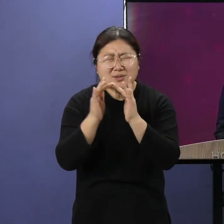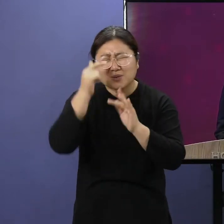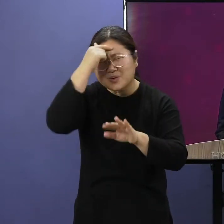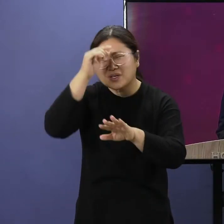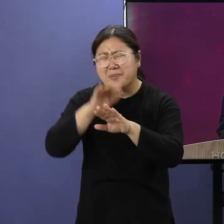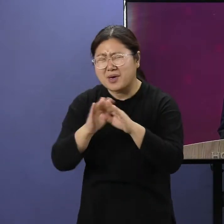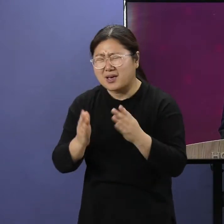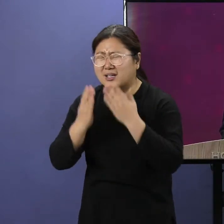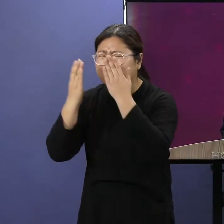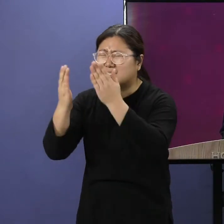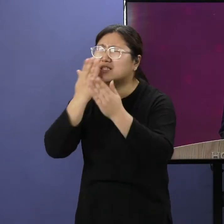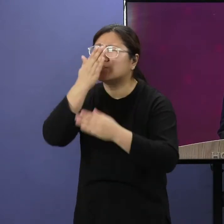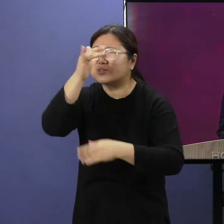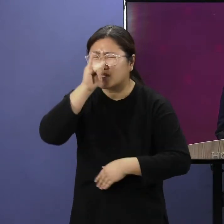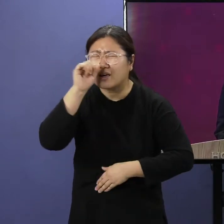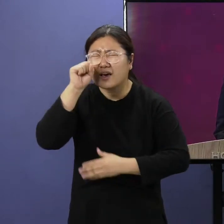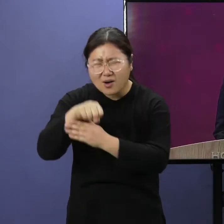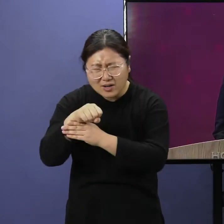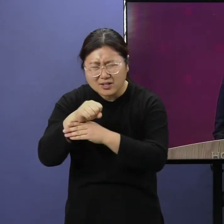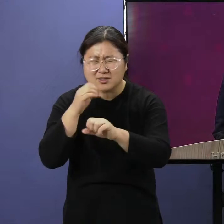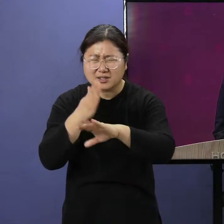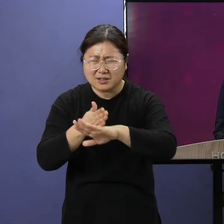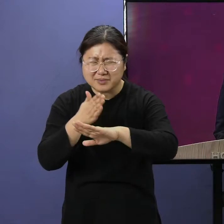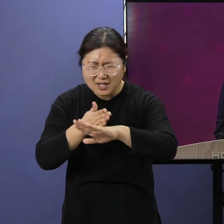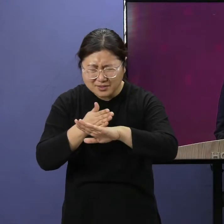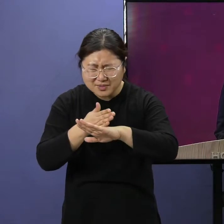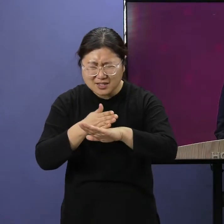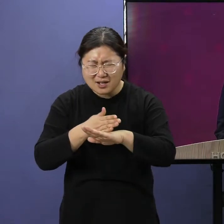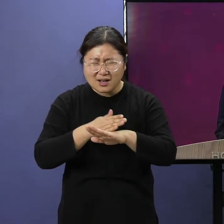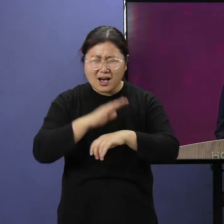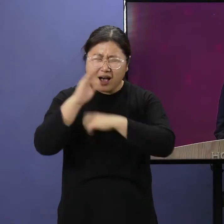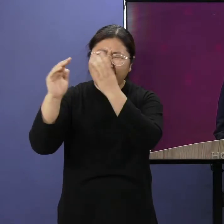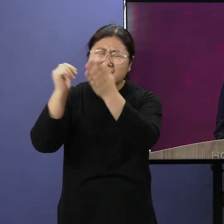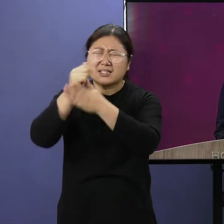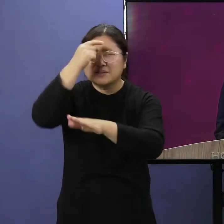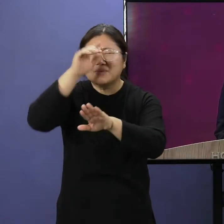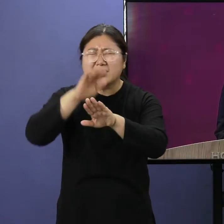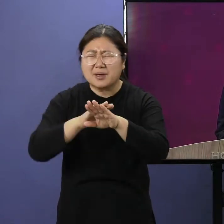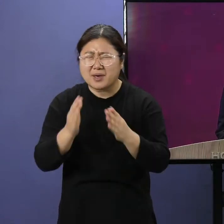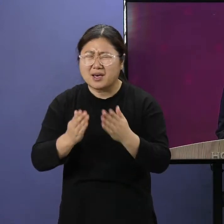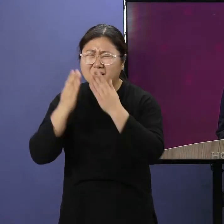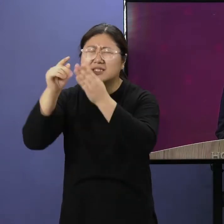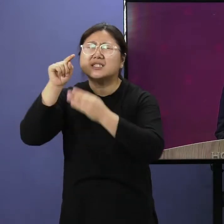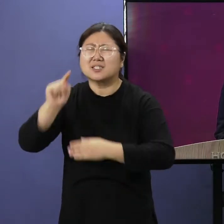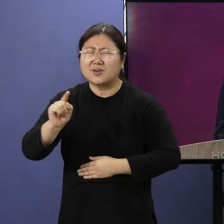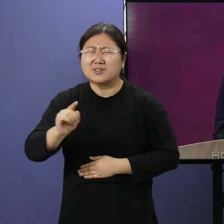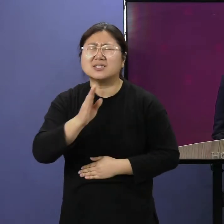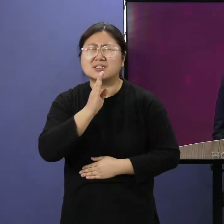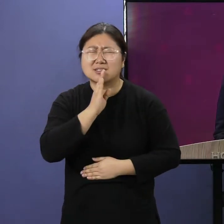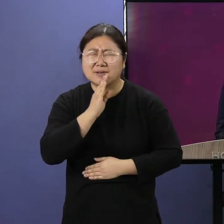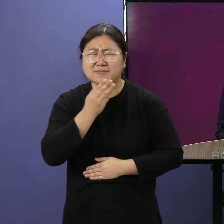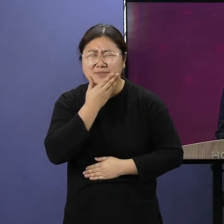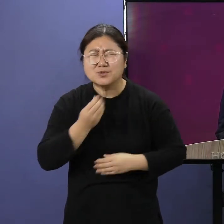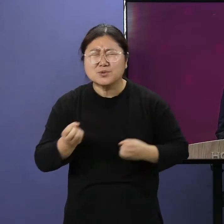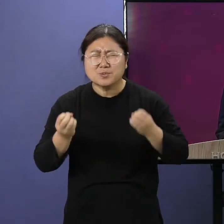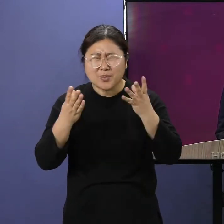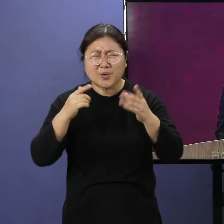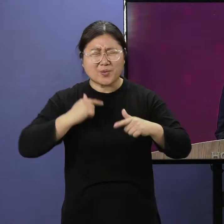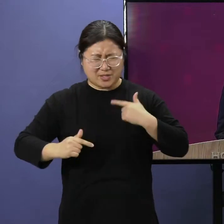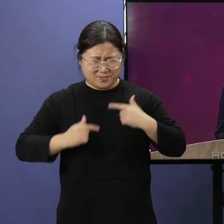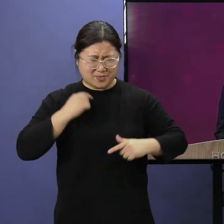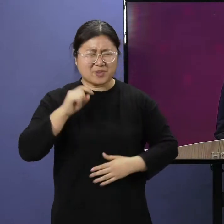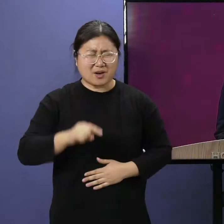감사합니다. 하나님을 예배하는 것이 우리들의 진정한 축복이며 기쁨을 깨닫게 하시고 내가 어디에 있든지